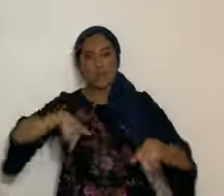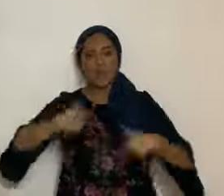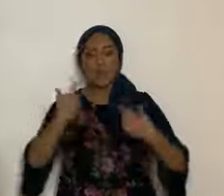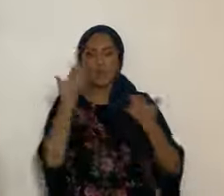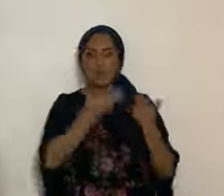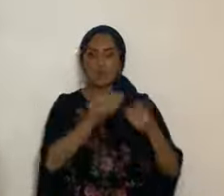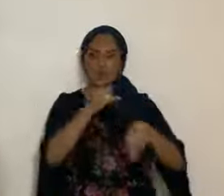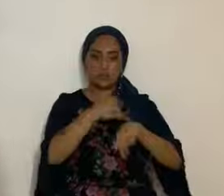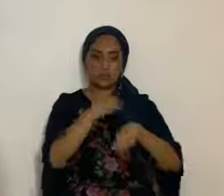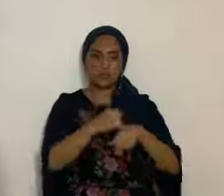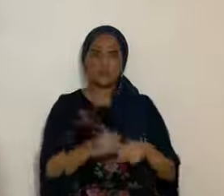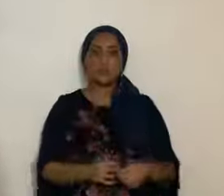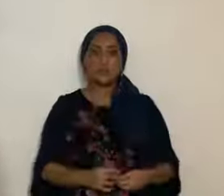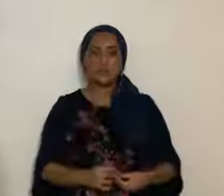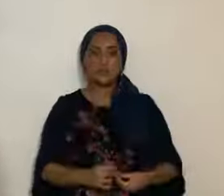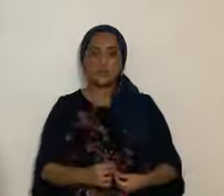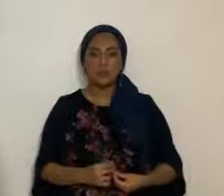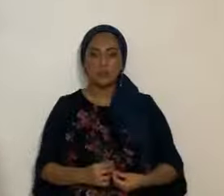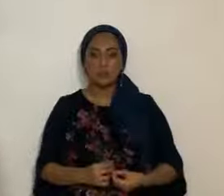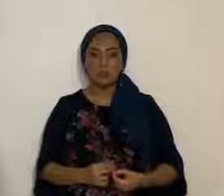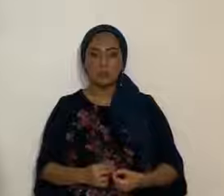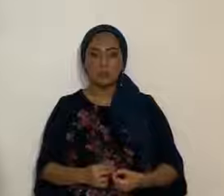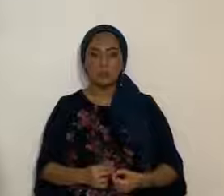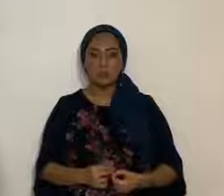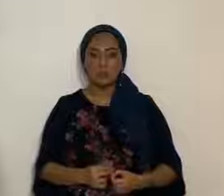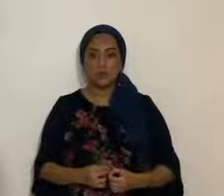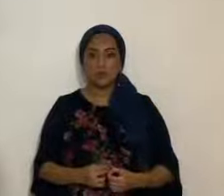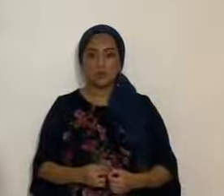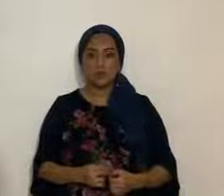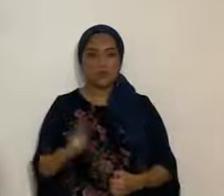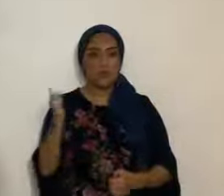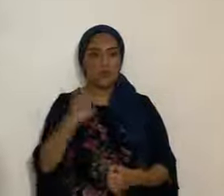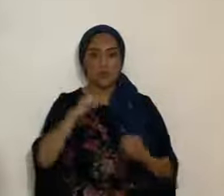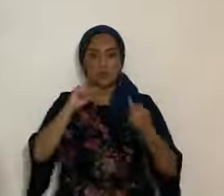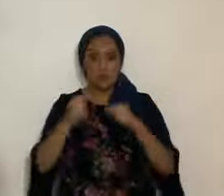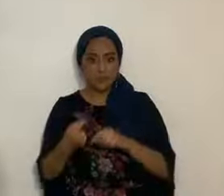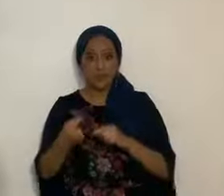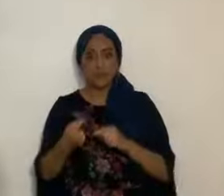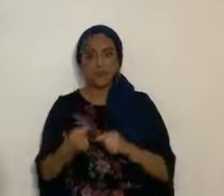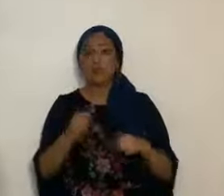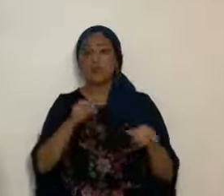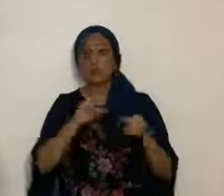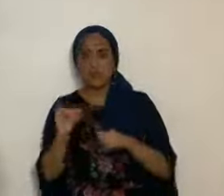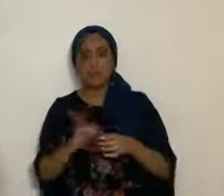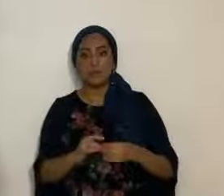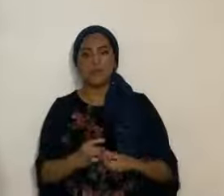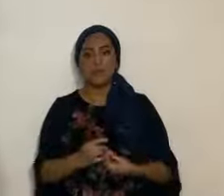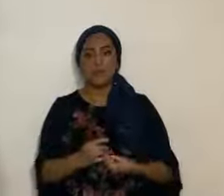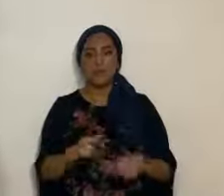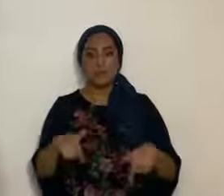los acontecimientos, cada uno de los sufrimientos, cada uno de los dolores, al igual que en la vida de